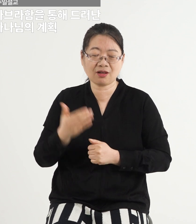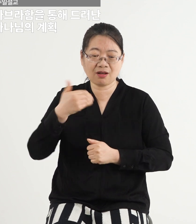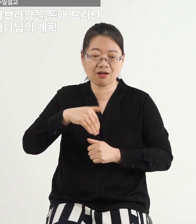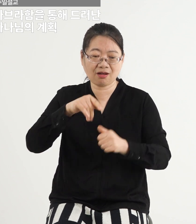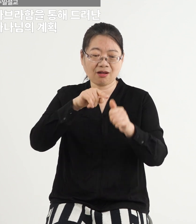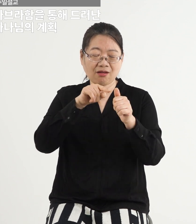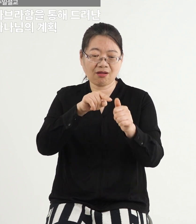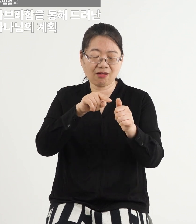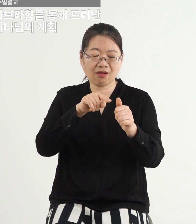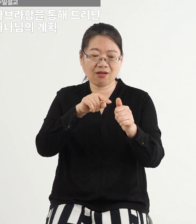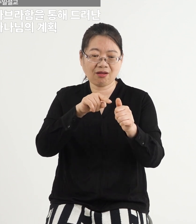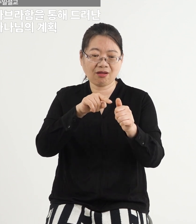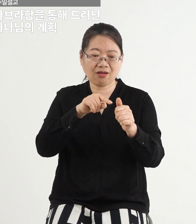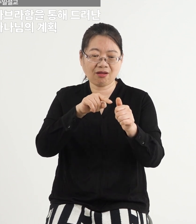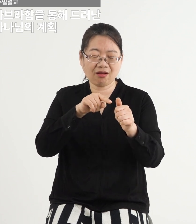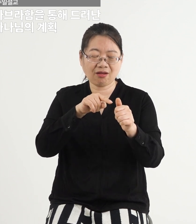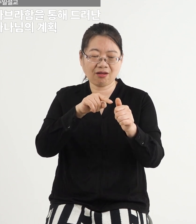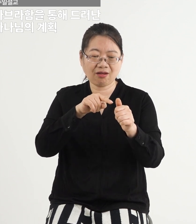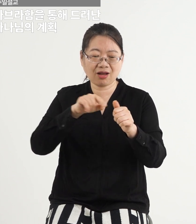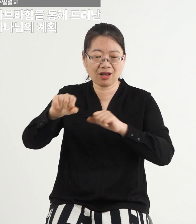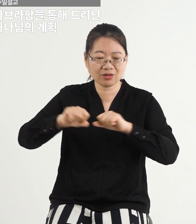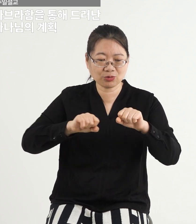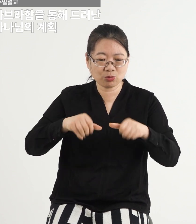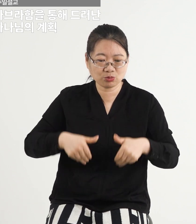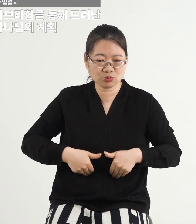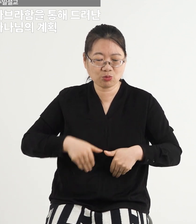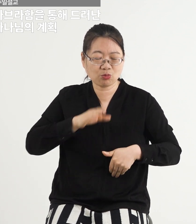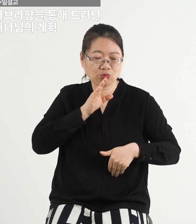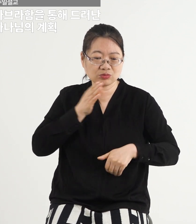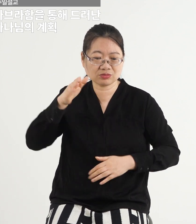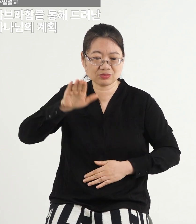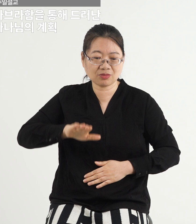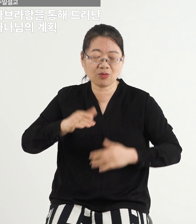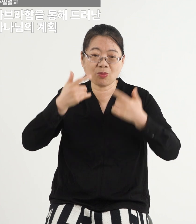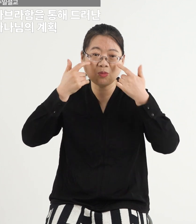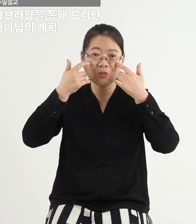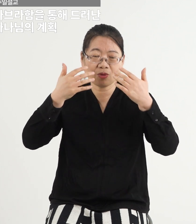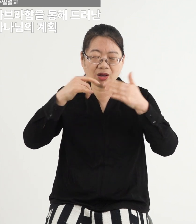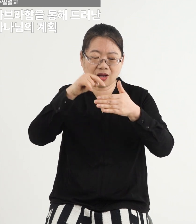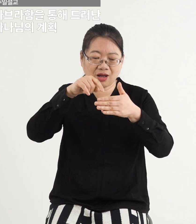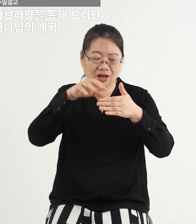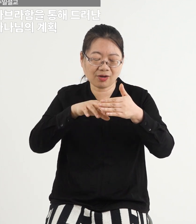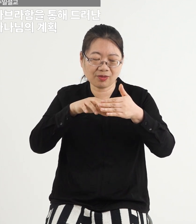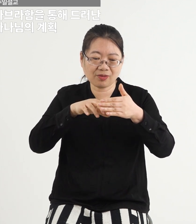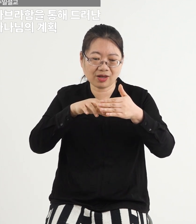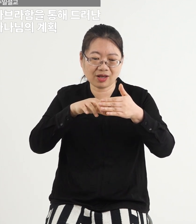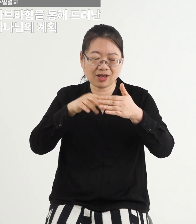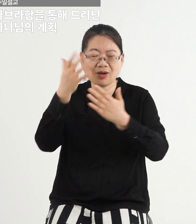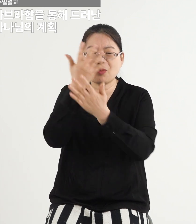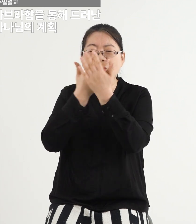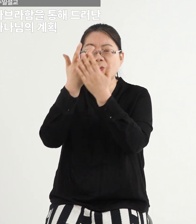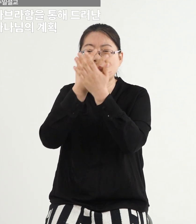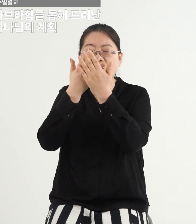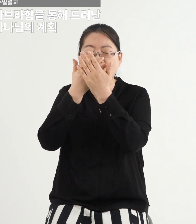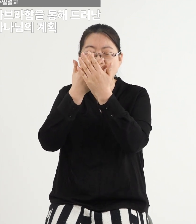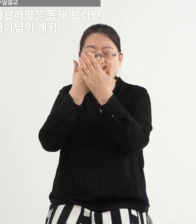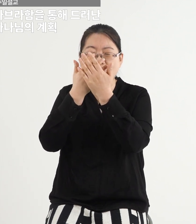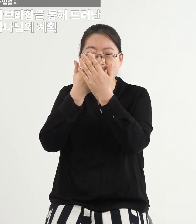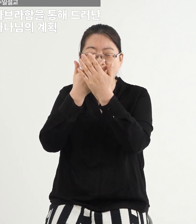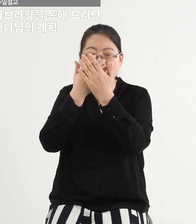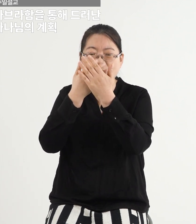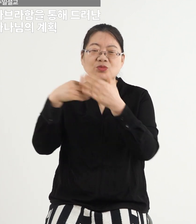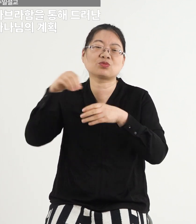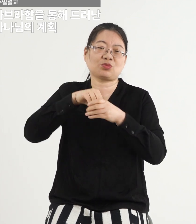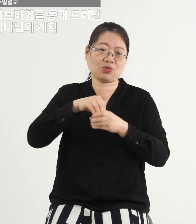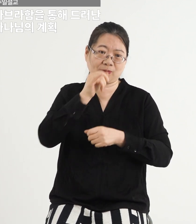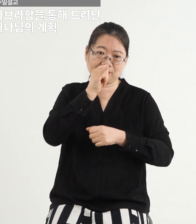가라라는 동사는 분명한데 또 그 분명함 속에 뭐가 있어요 지금? 불확실성과